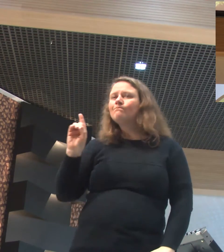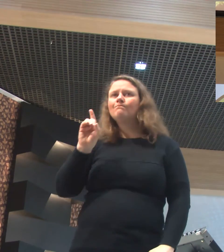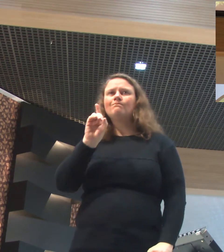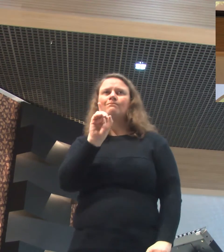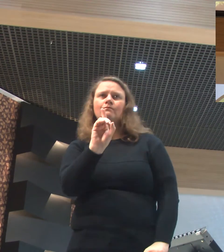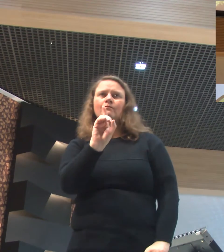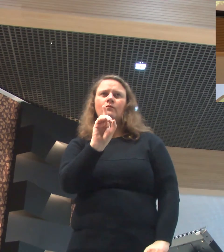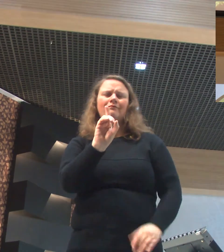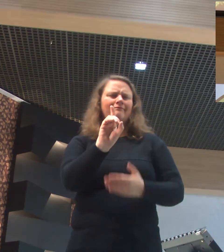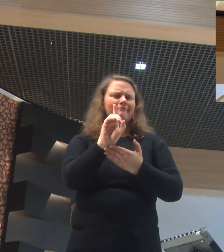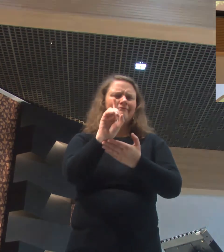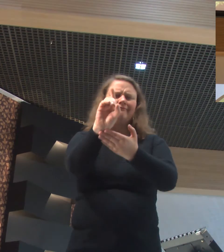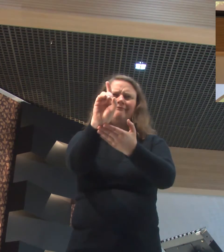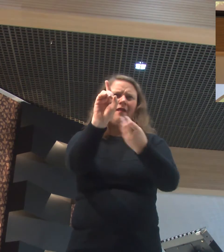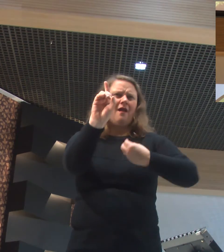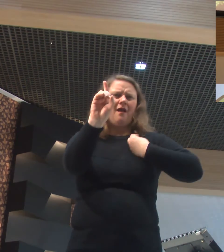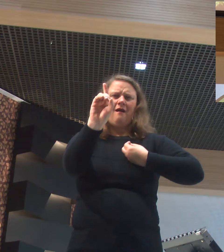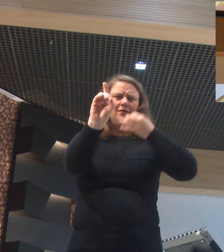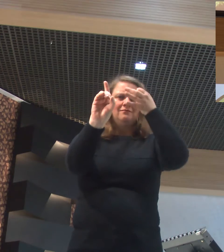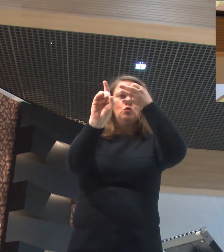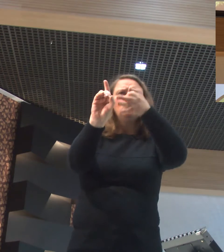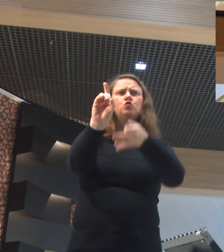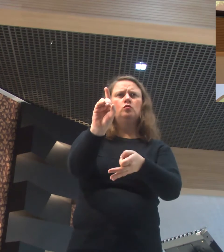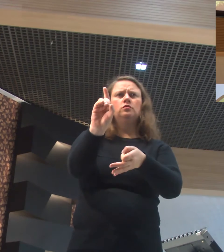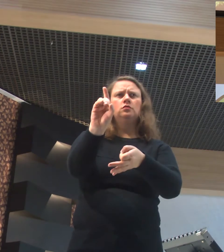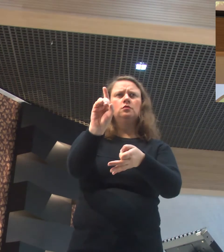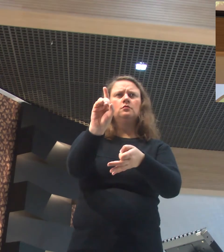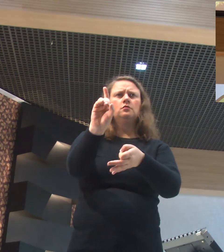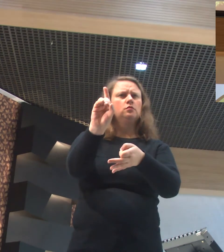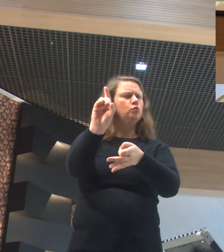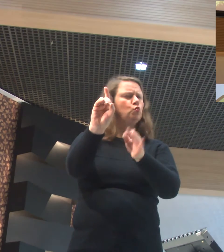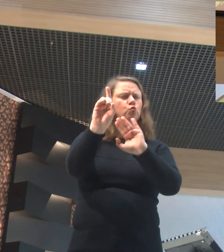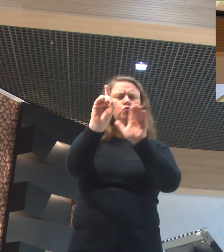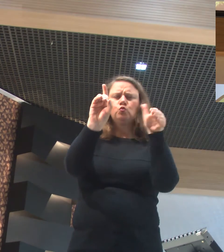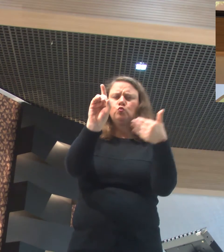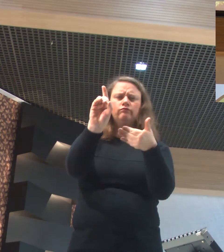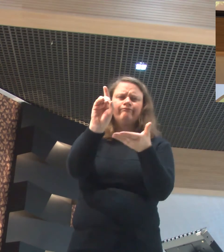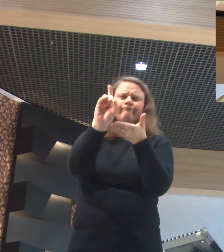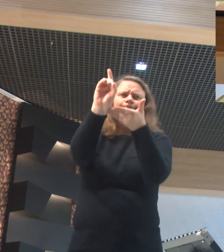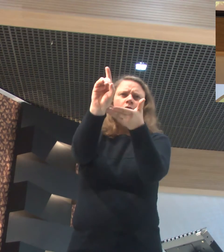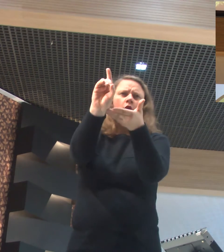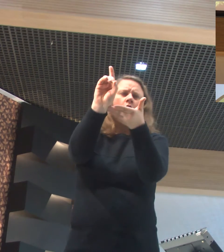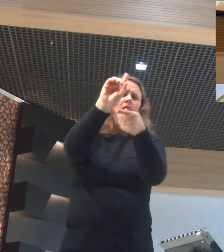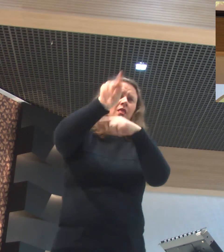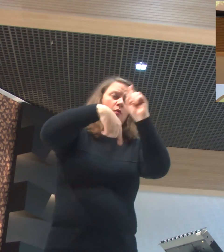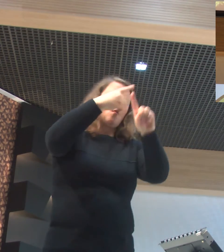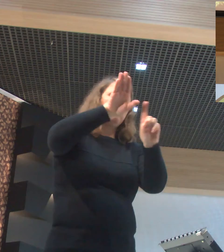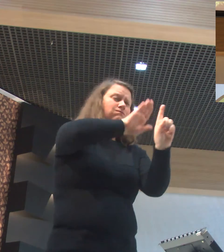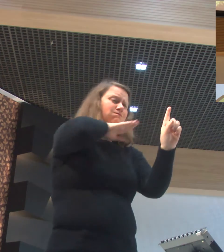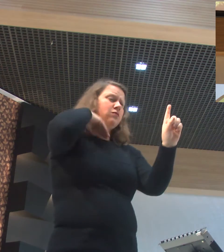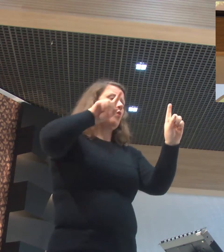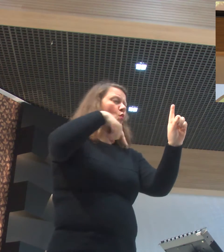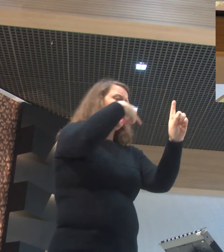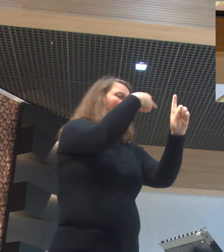ele vive de maneira absolutamente justa, ele vai à cruz, ele derrama a vida dele na cruz, e a vida de